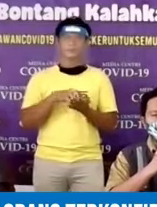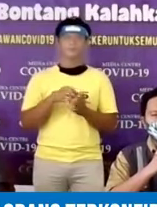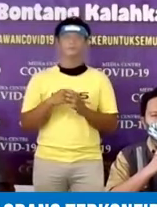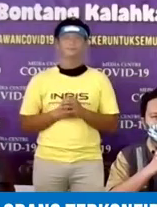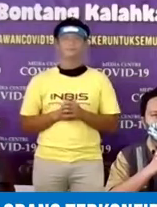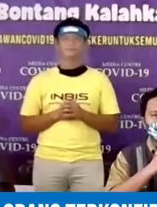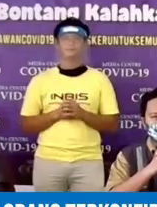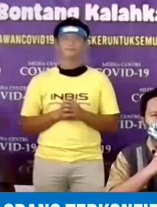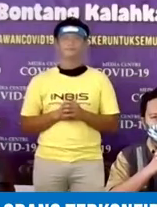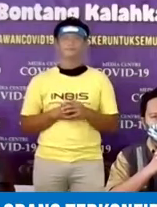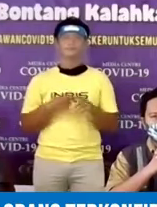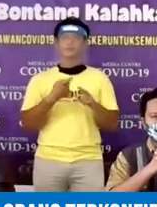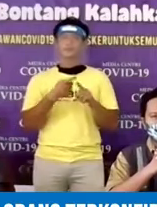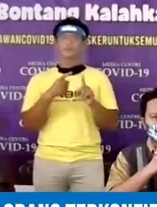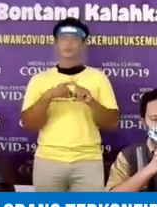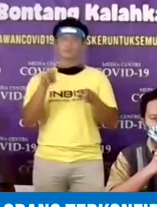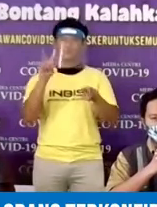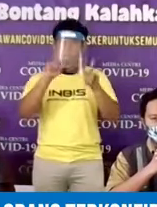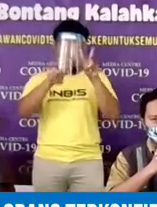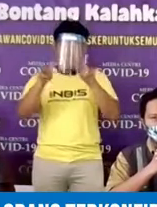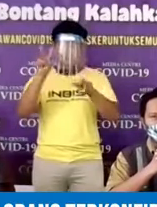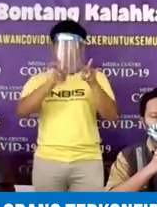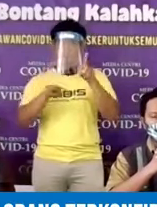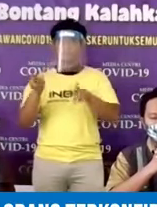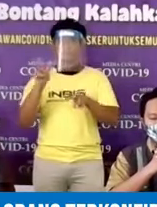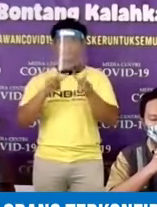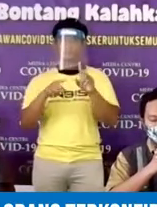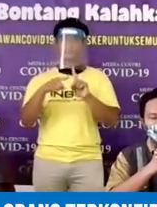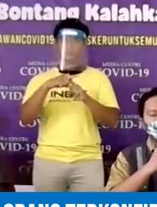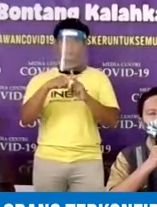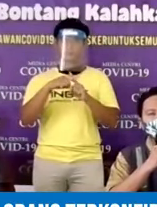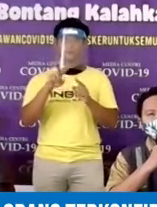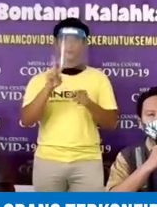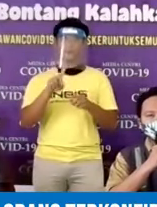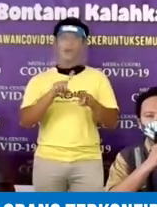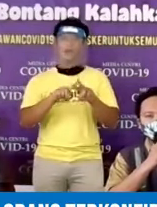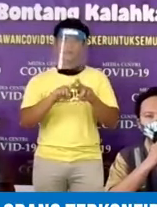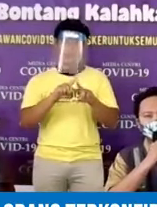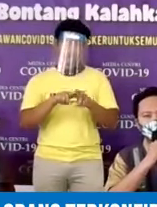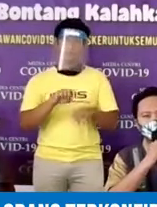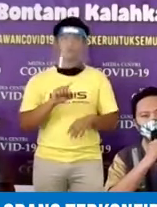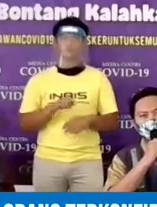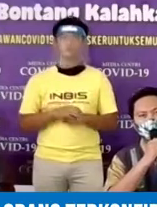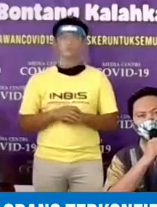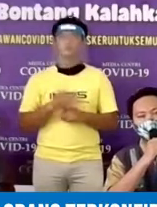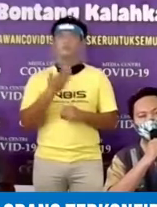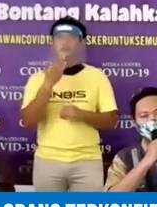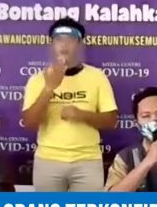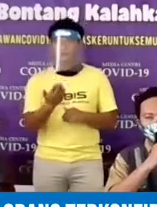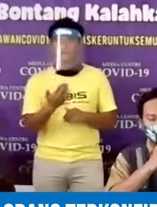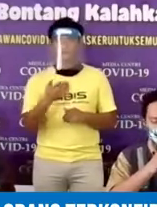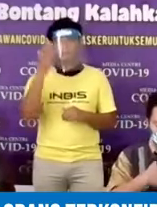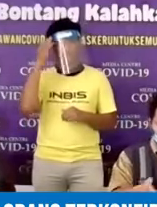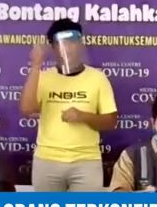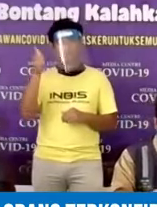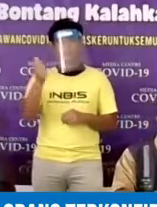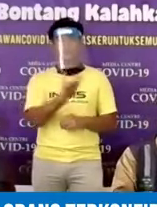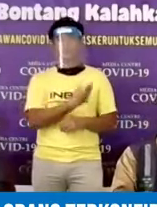untuk kasus-kasus copied yang ada di kota bontang terima kasih mobil hitam kodya wassalamualaikum warahmatullah